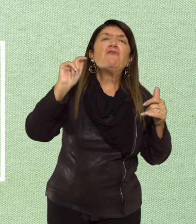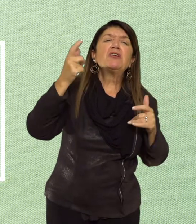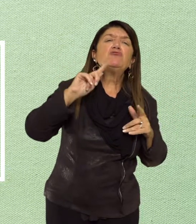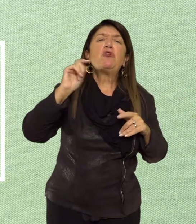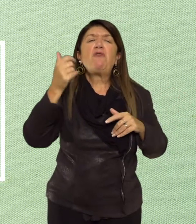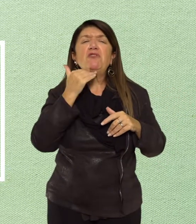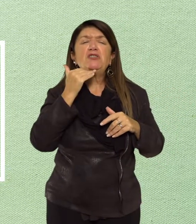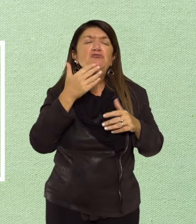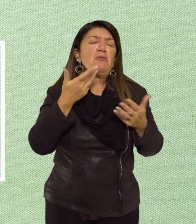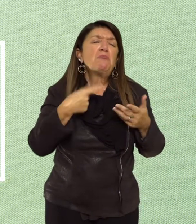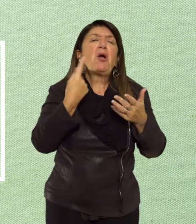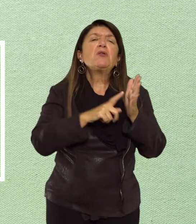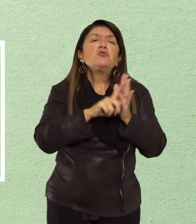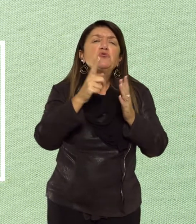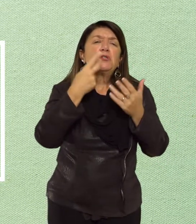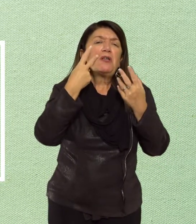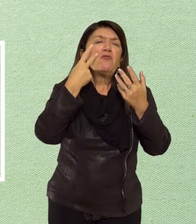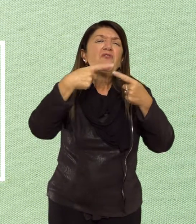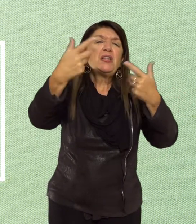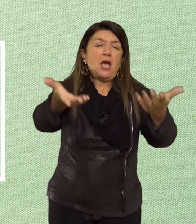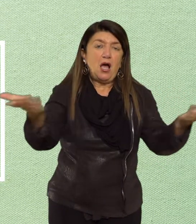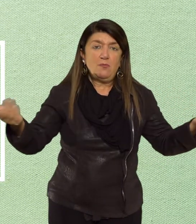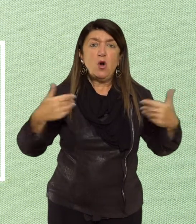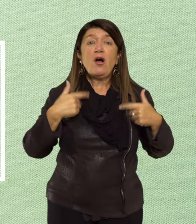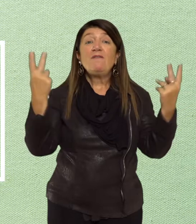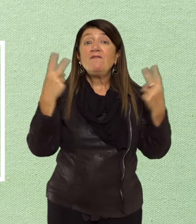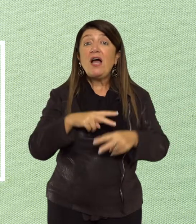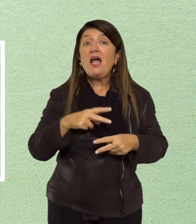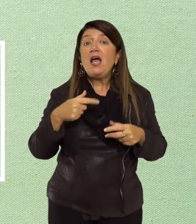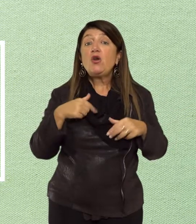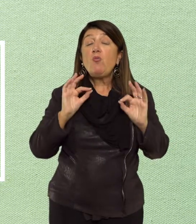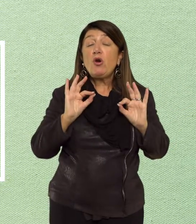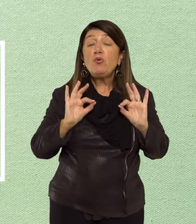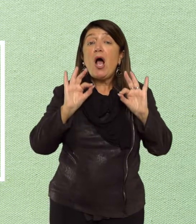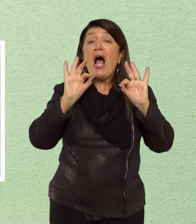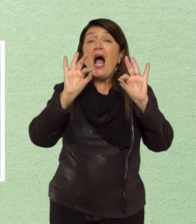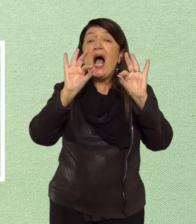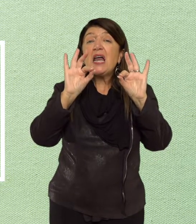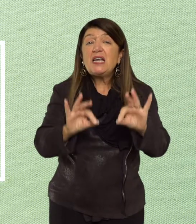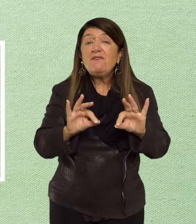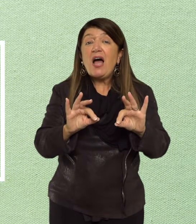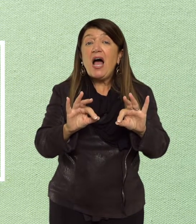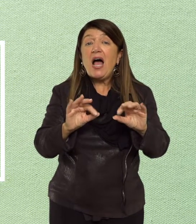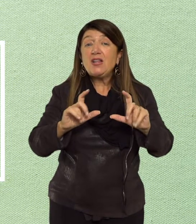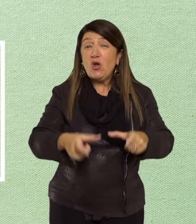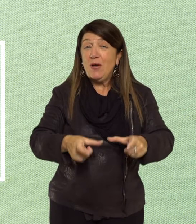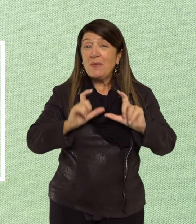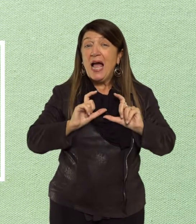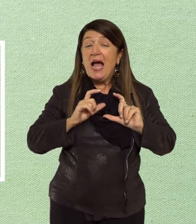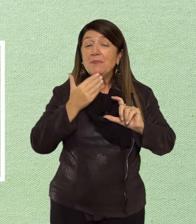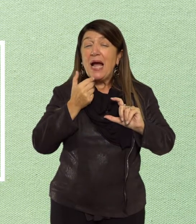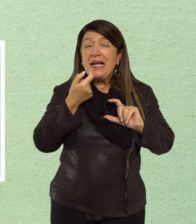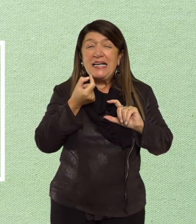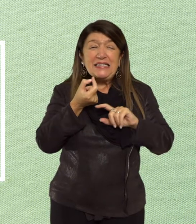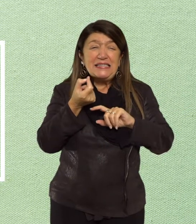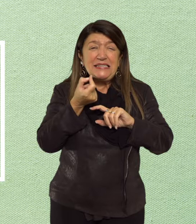cosa ne esce fuori. Quando ho vinto la medaglia di bronzo, tra l'altro, a un centesimo dall'argento, che l'ho capito solo più tardi, ma insomma,